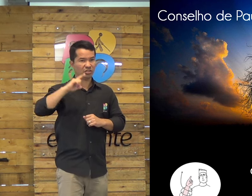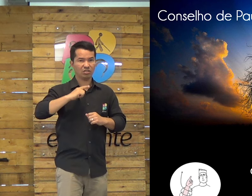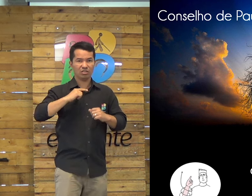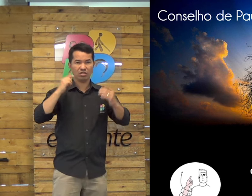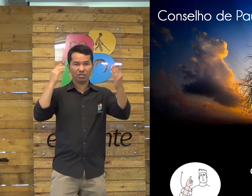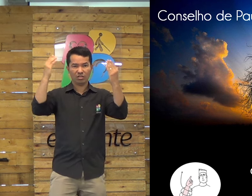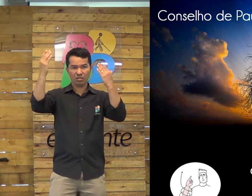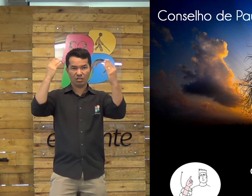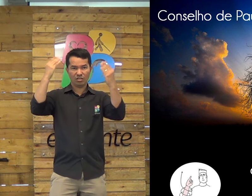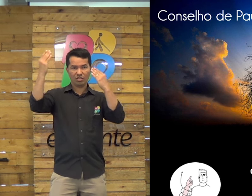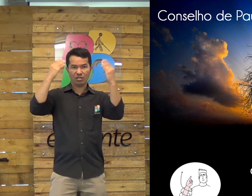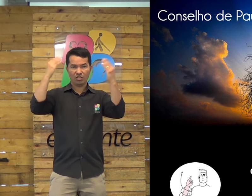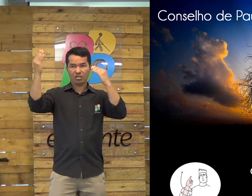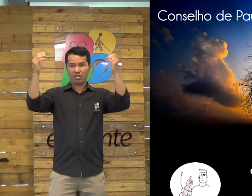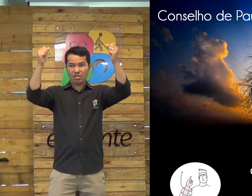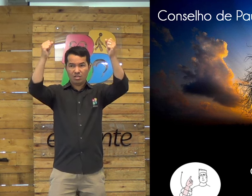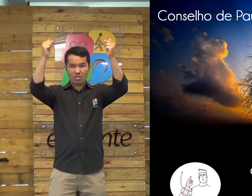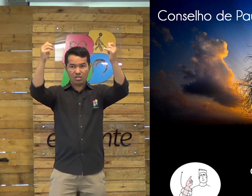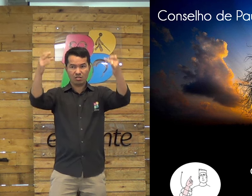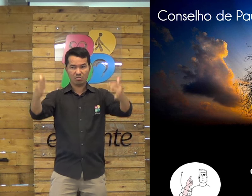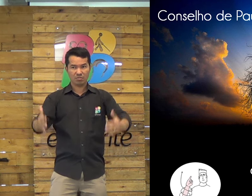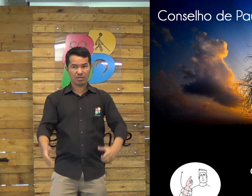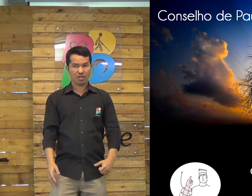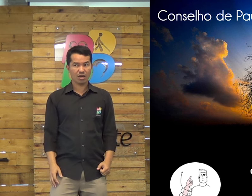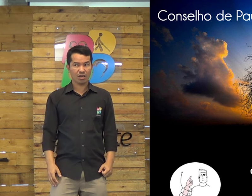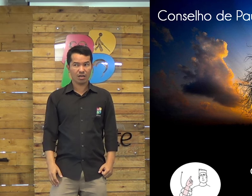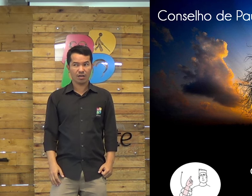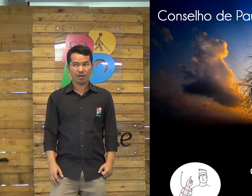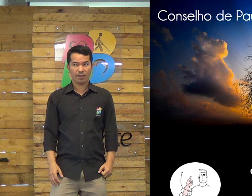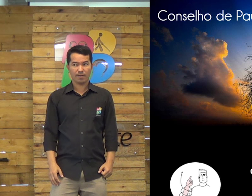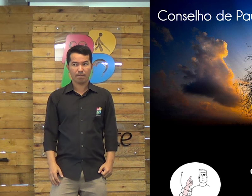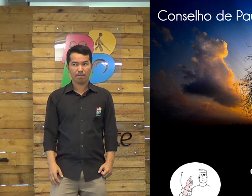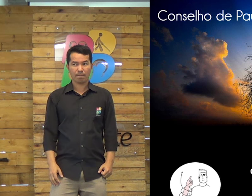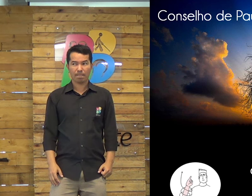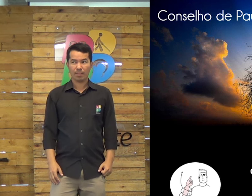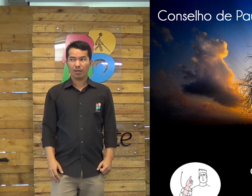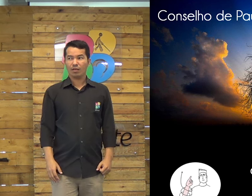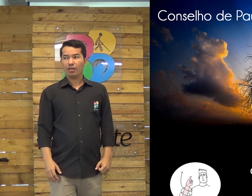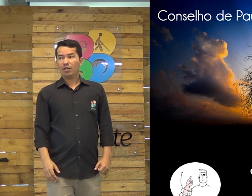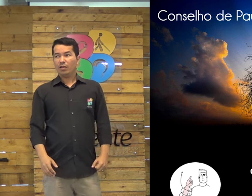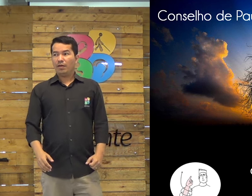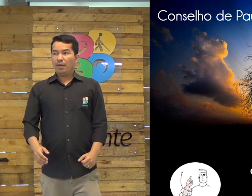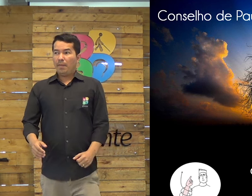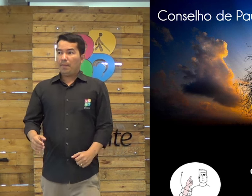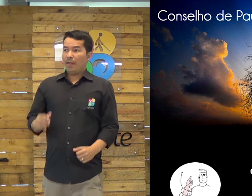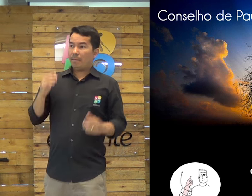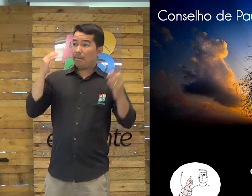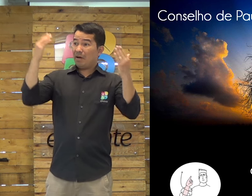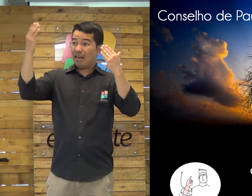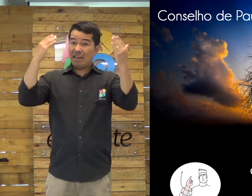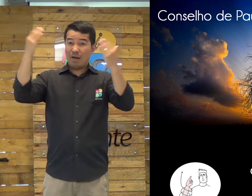Não sei se você lembra, mas um dia Jesus estava contando uma parábola.